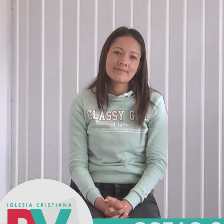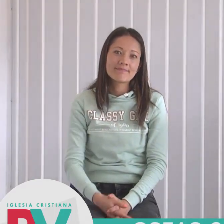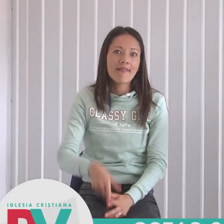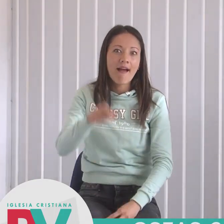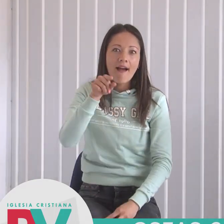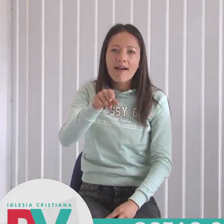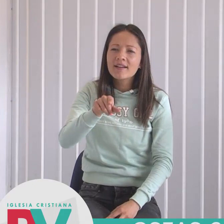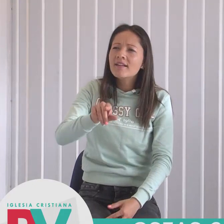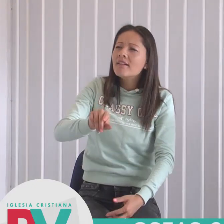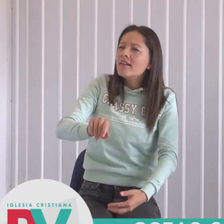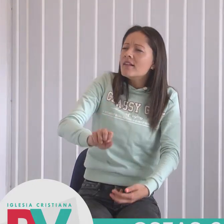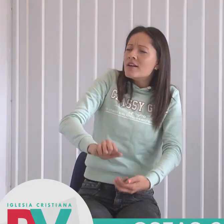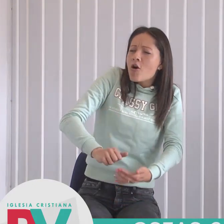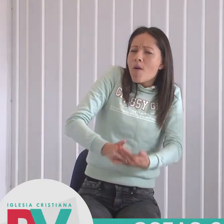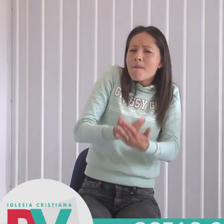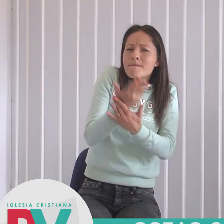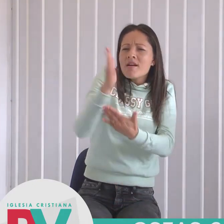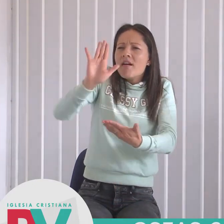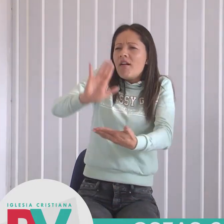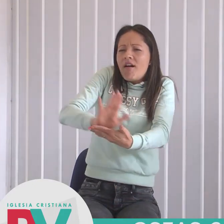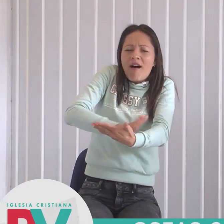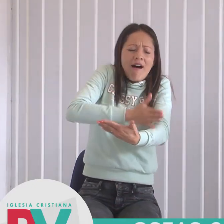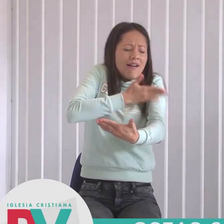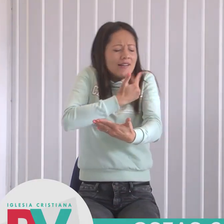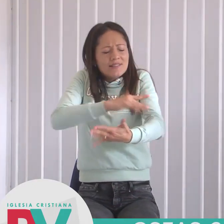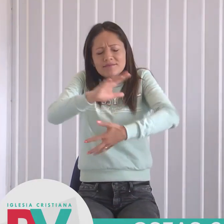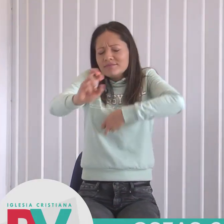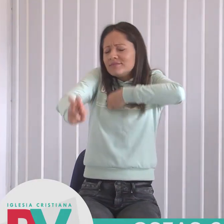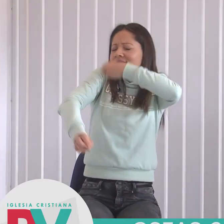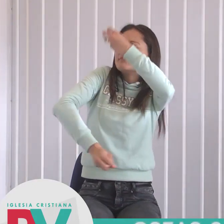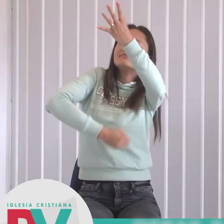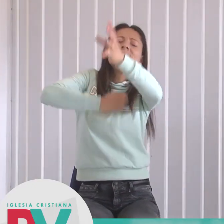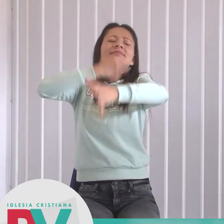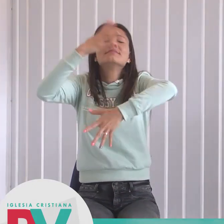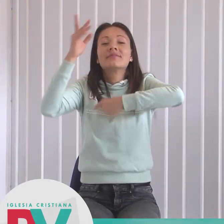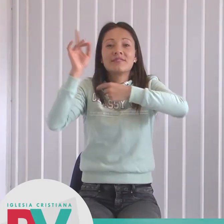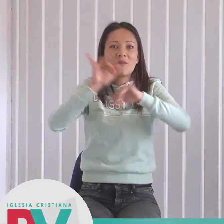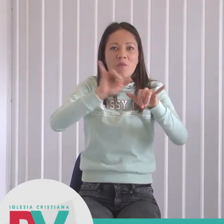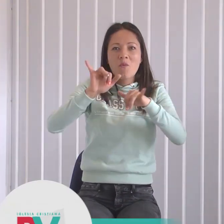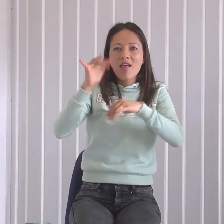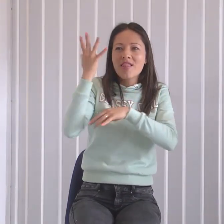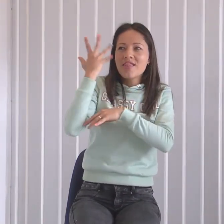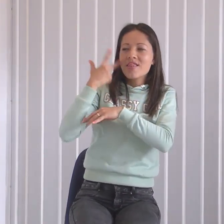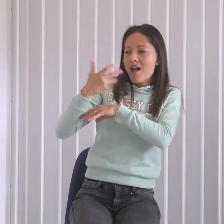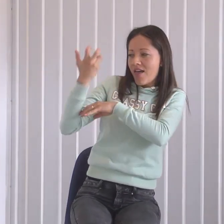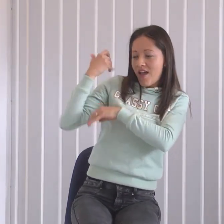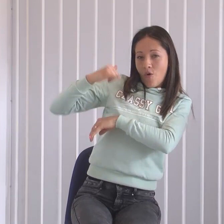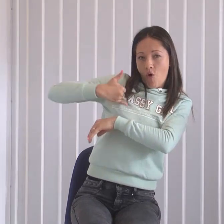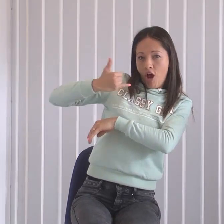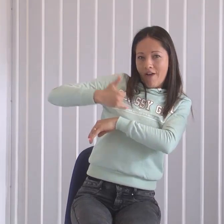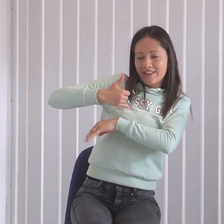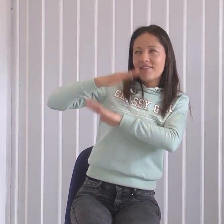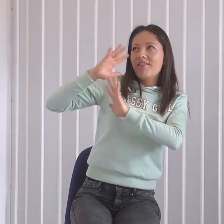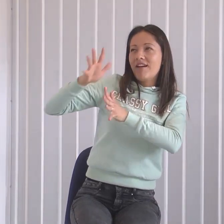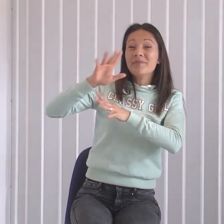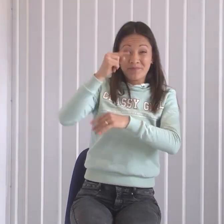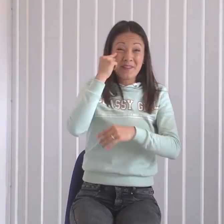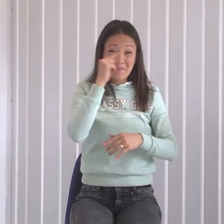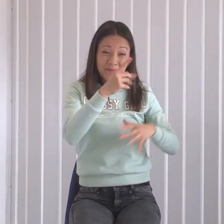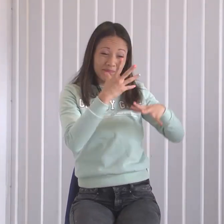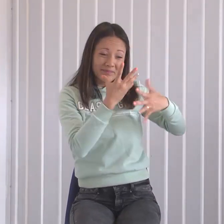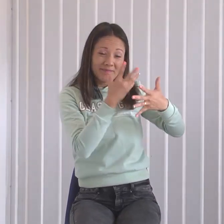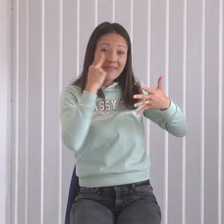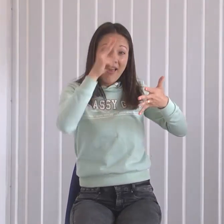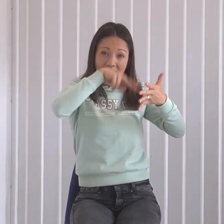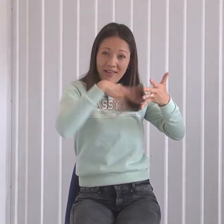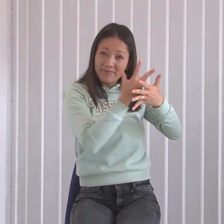Y allí cantará como en los tiempos de su juventud y como en el día de su subida de la tierra de Egipto. Si usted lee Éxodo y ve cuando ellos